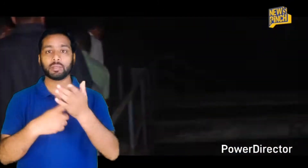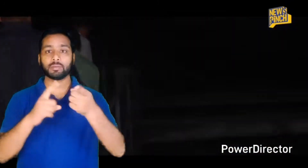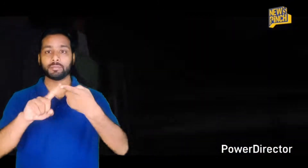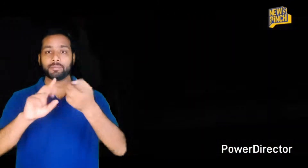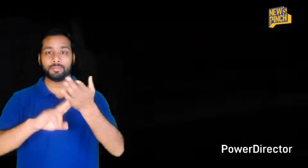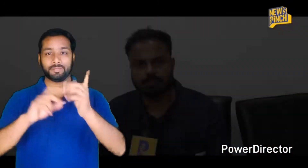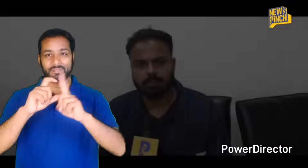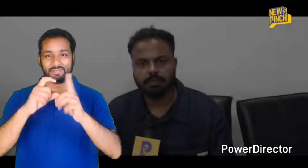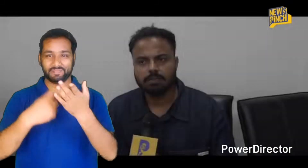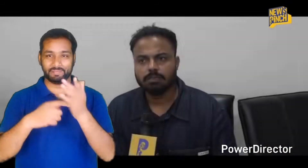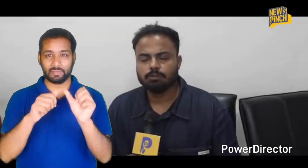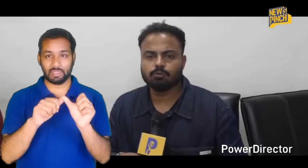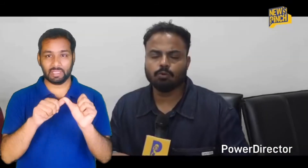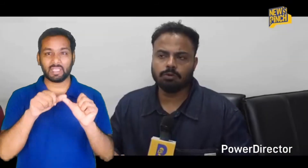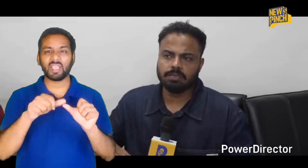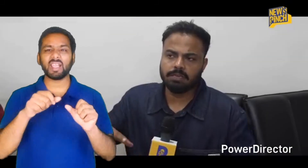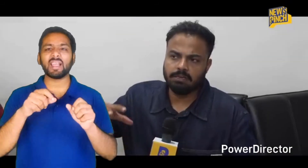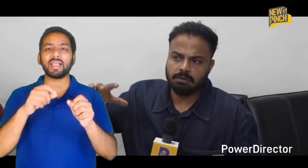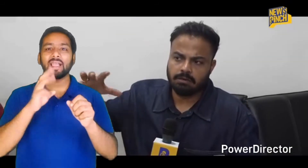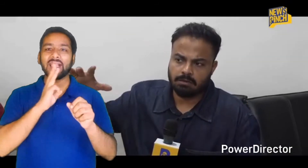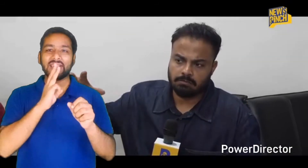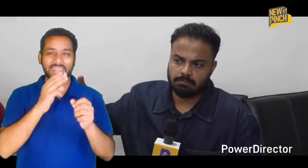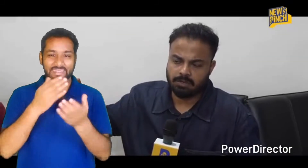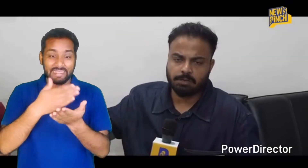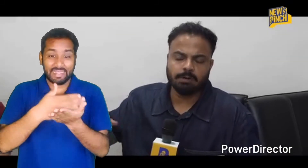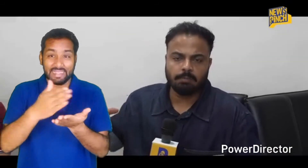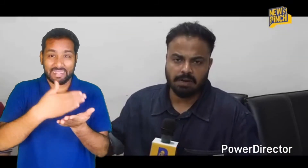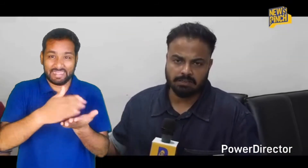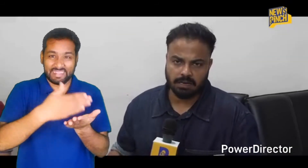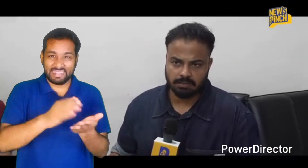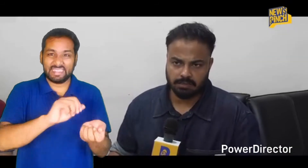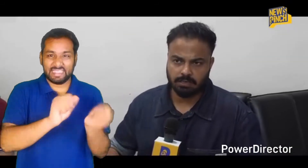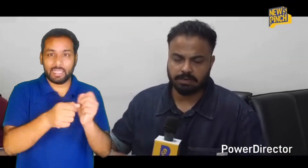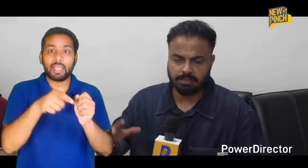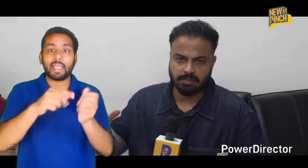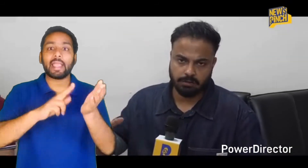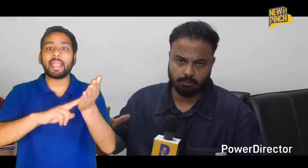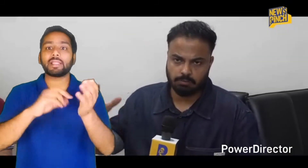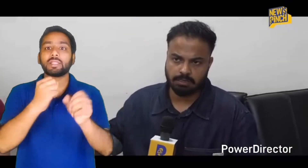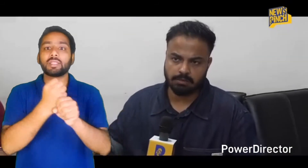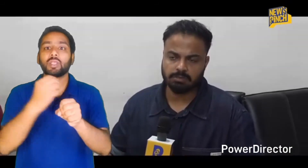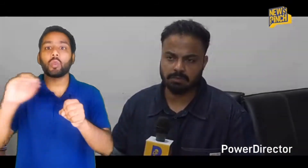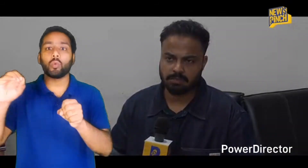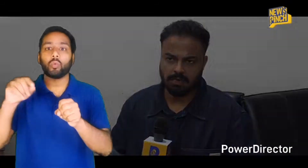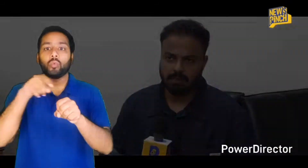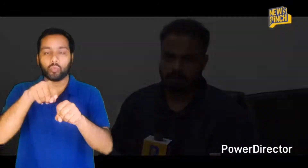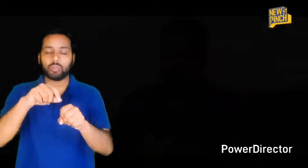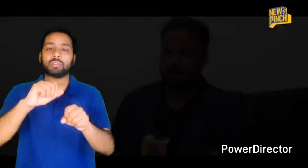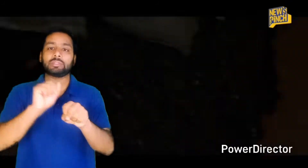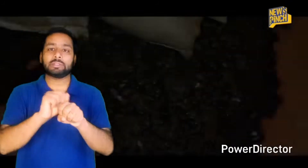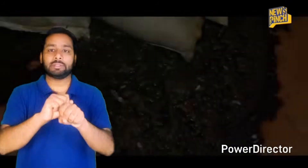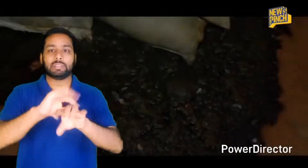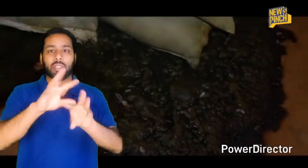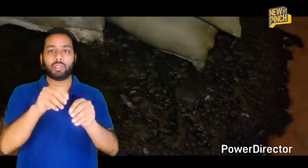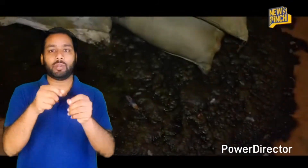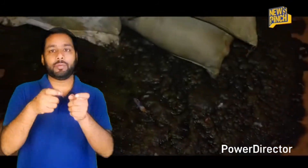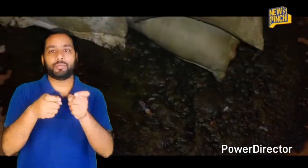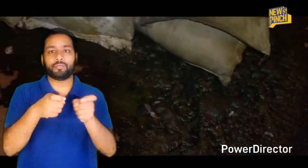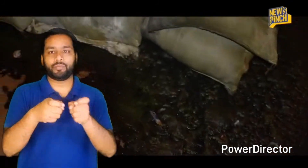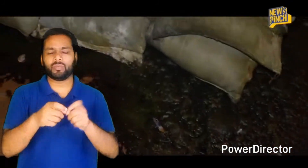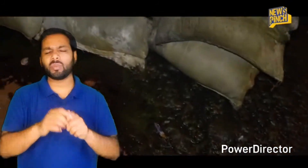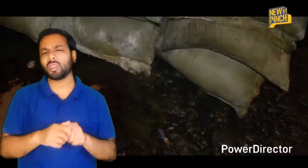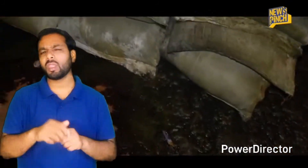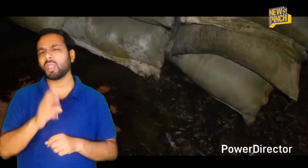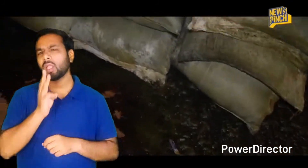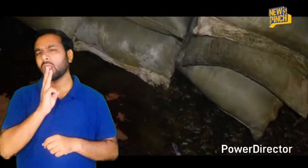हमारे साथ नरेंद्र गोलीचा जी हैं जो ये ट्रीटमेंट प्लांट चलाते हैं, ये ट्रस्ट है उसके माध्यम से चलता है। नरेंद्र जी, पहले आप ये